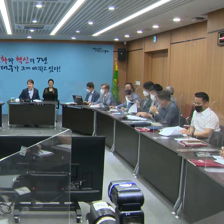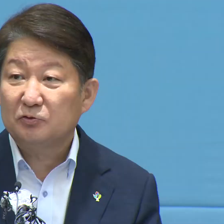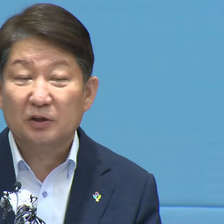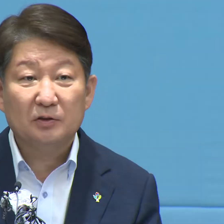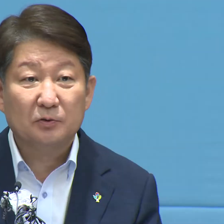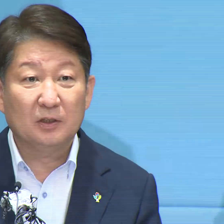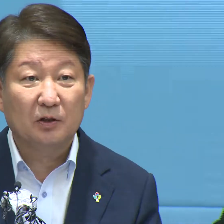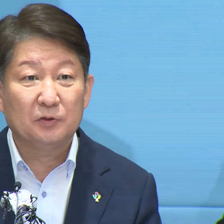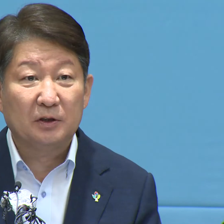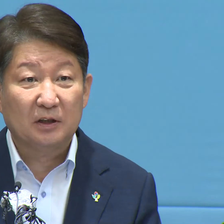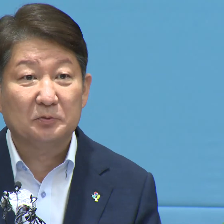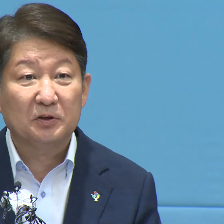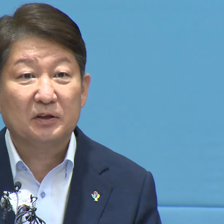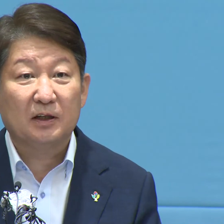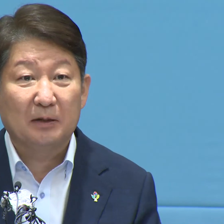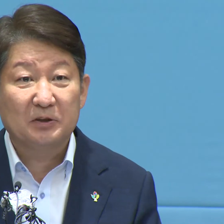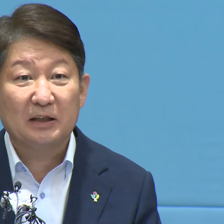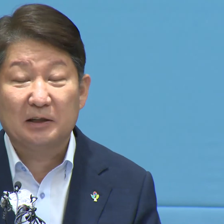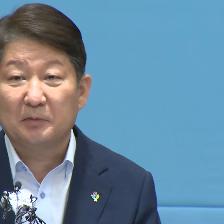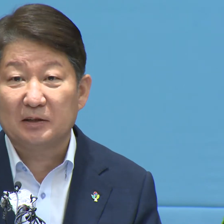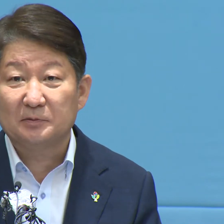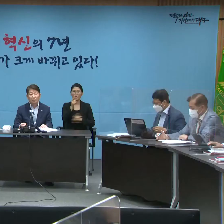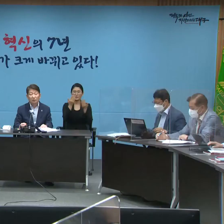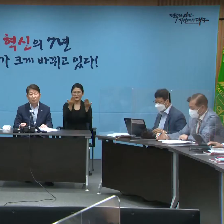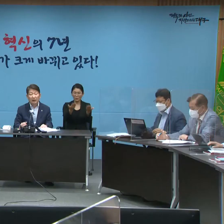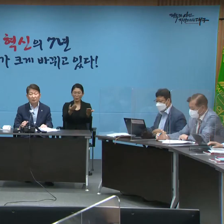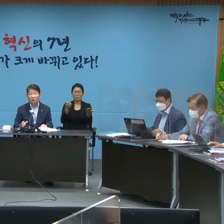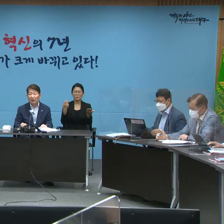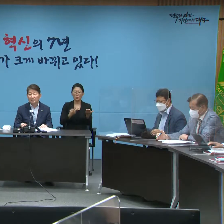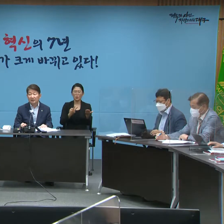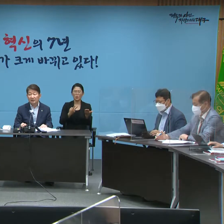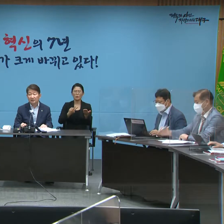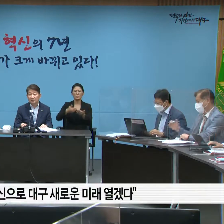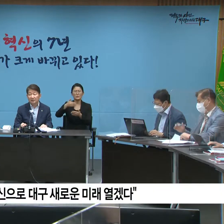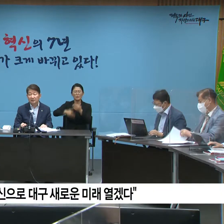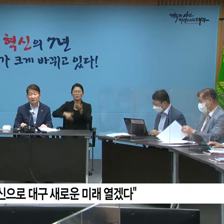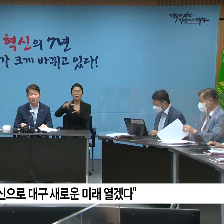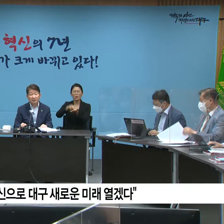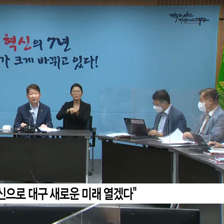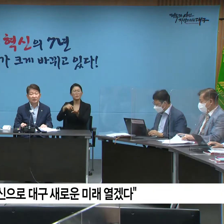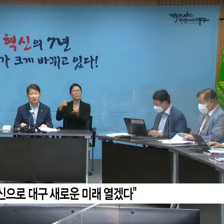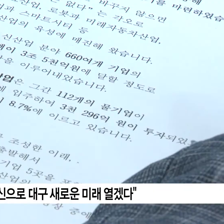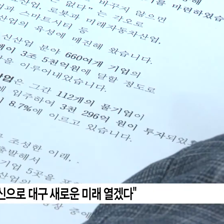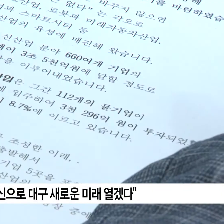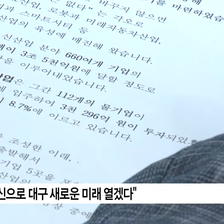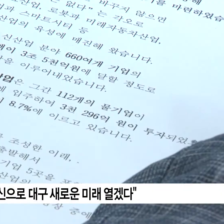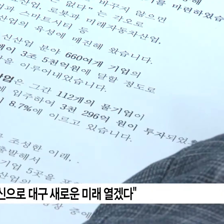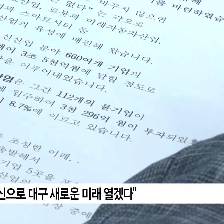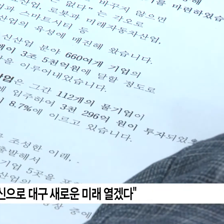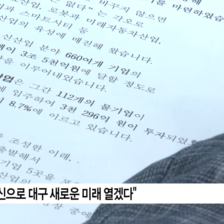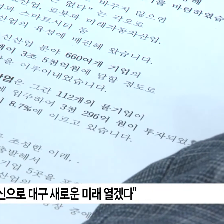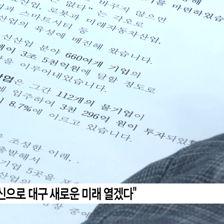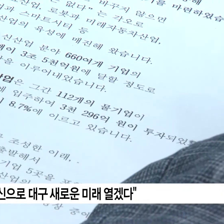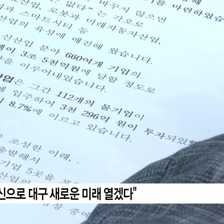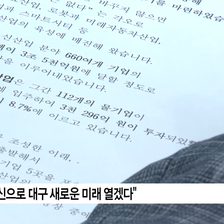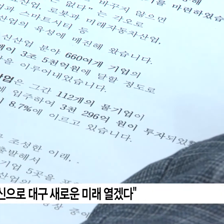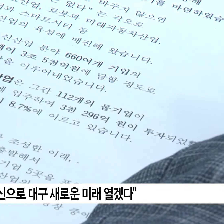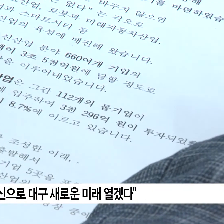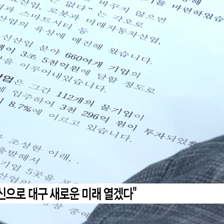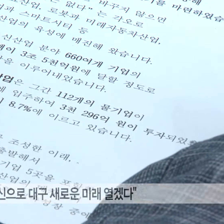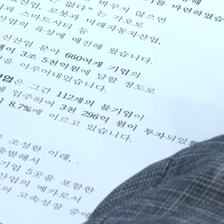관련해서는 말을 아끼는 대신 남은 임기 동안 중단 없는 혁신으로 대구의 새로운 미래를 열어가는 데 매진하겠다고